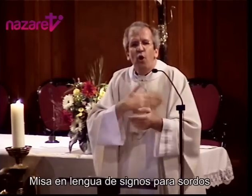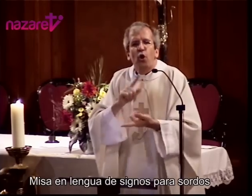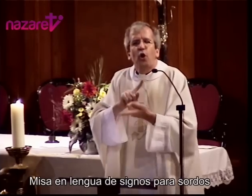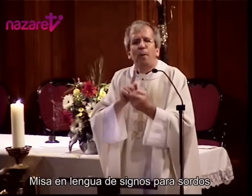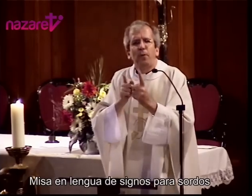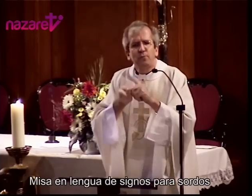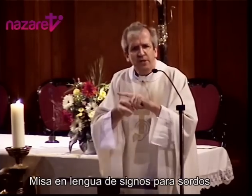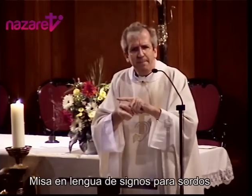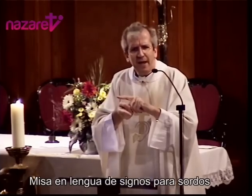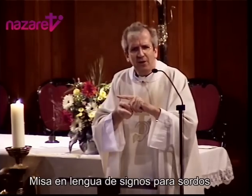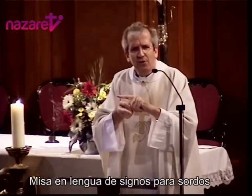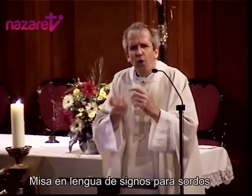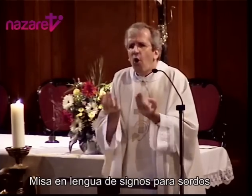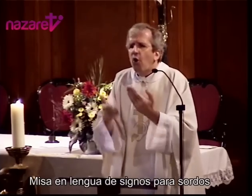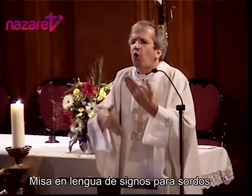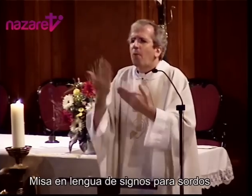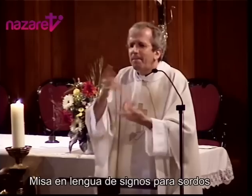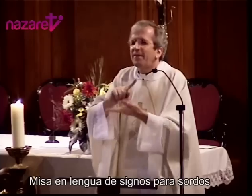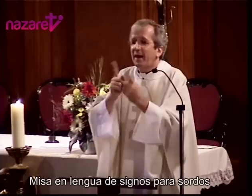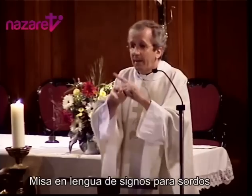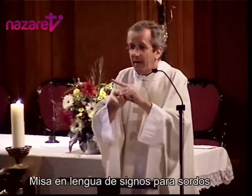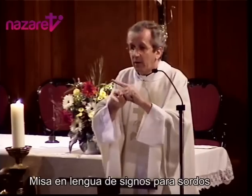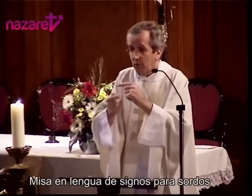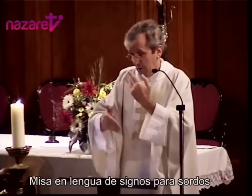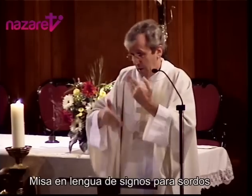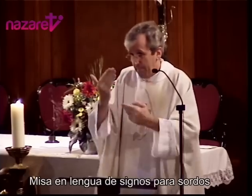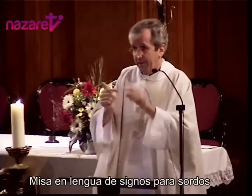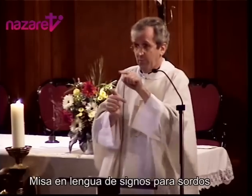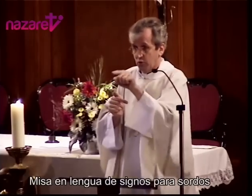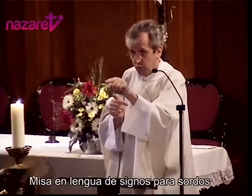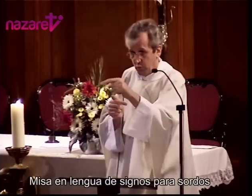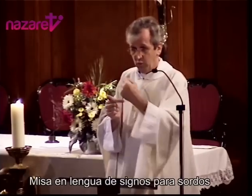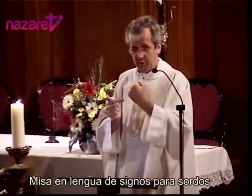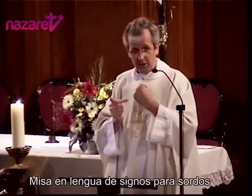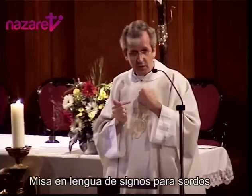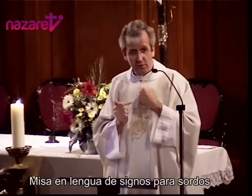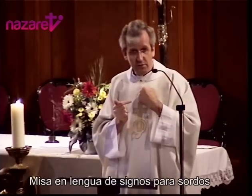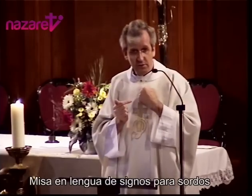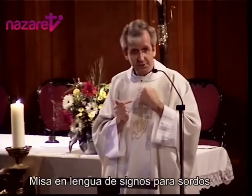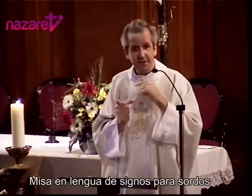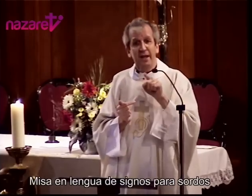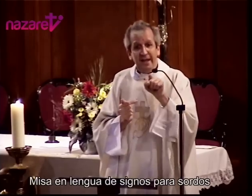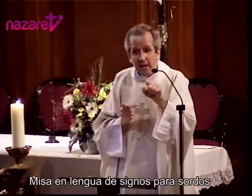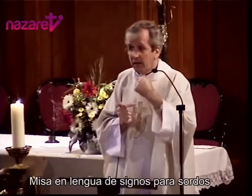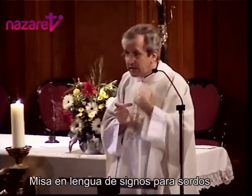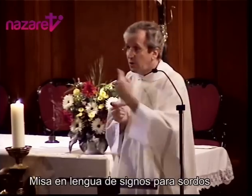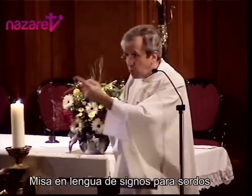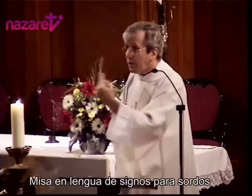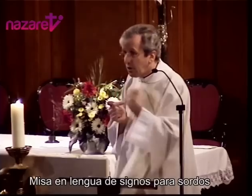¿cómo podemos cambiarlo? ¿Cómo empezar a cambiarlo? Empecemos tú y yo. Si tú y yo